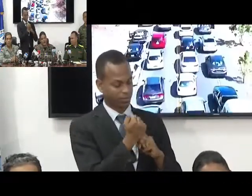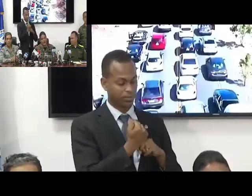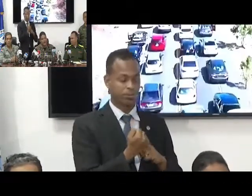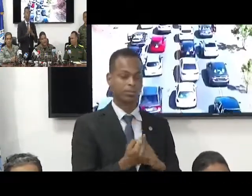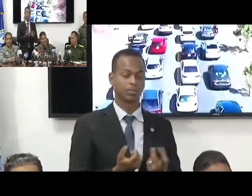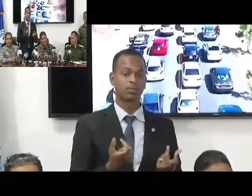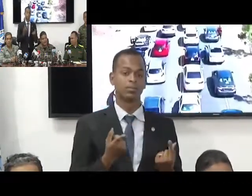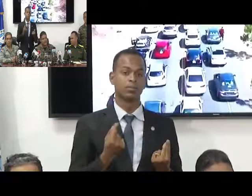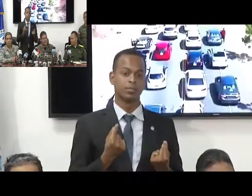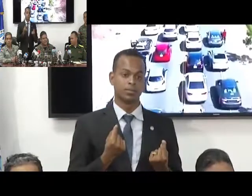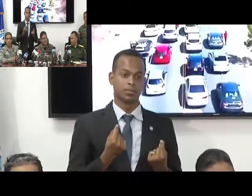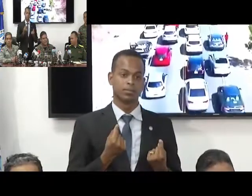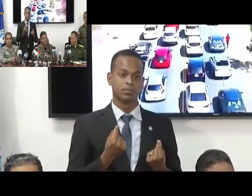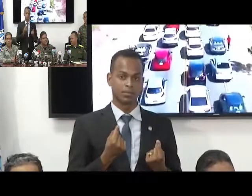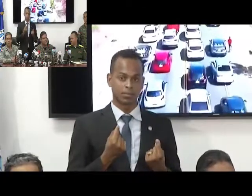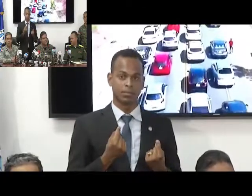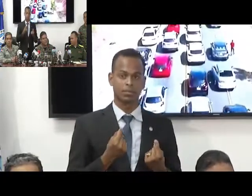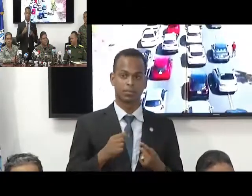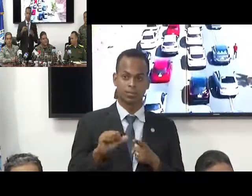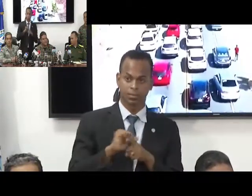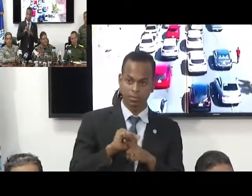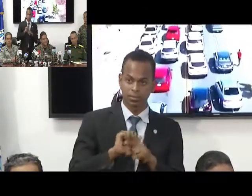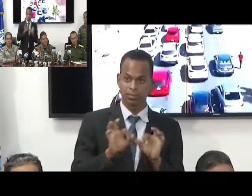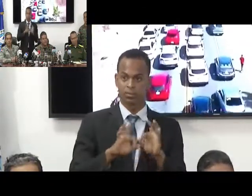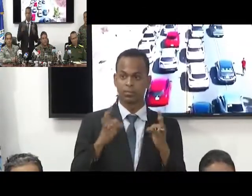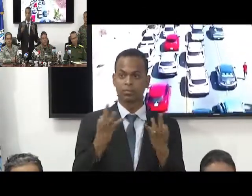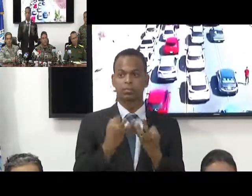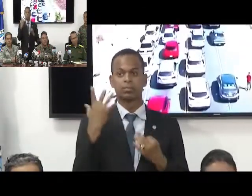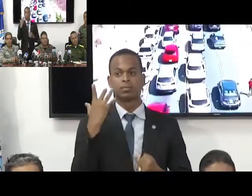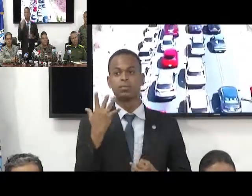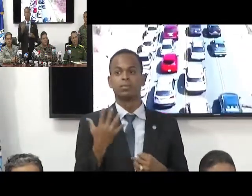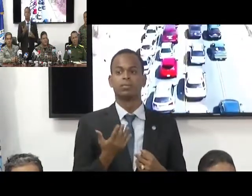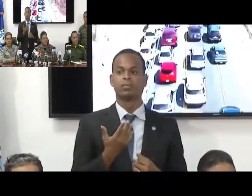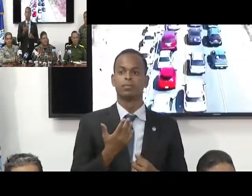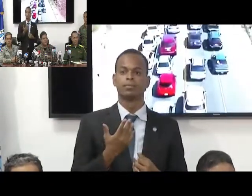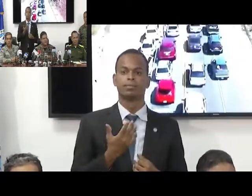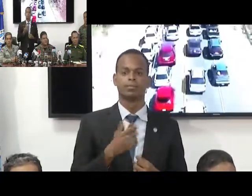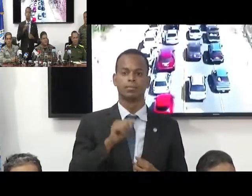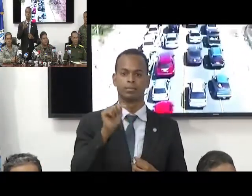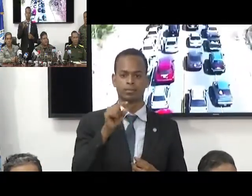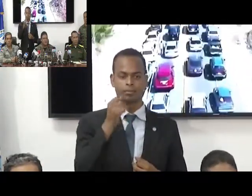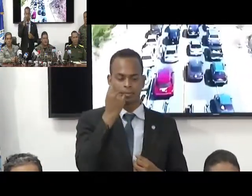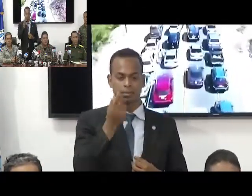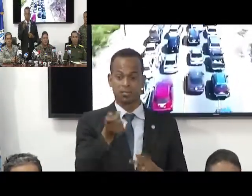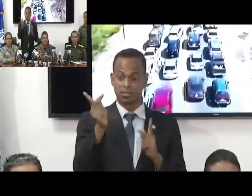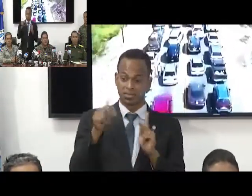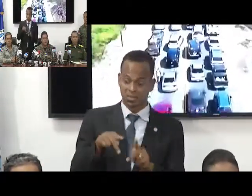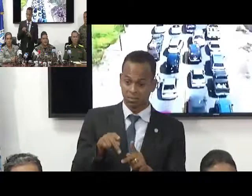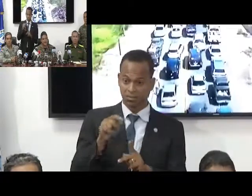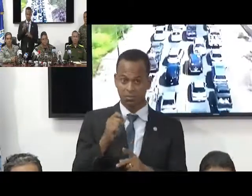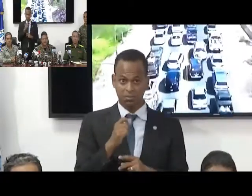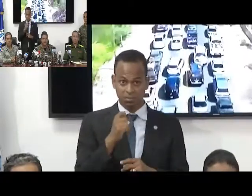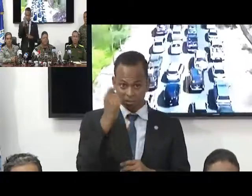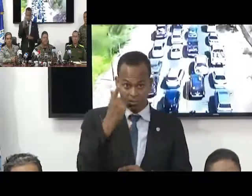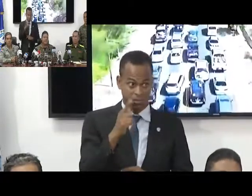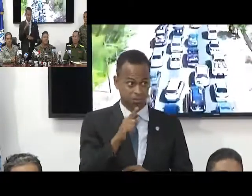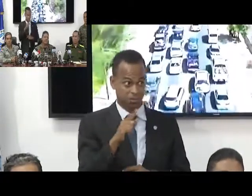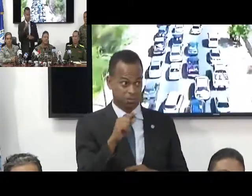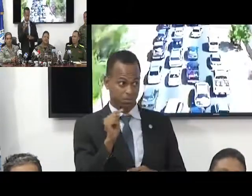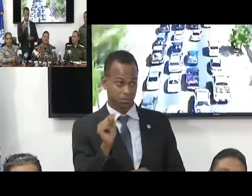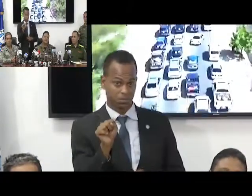lo arrojan el tema de la formación familiar, porque no hay forma de usted entenderse con una persona que no entienda que al